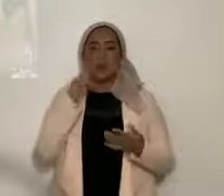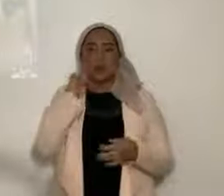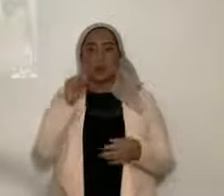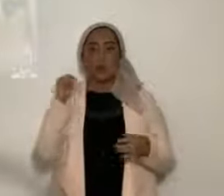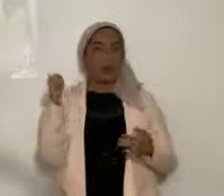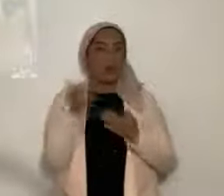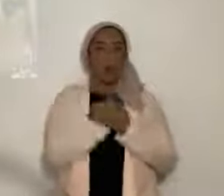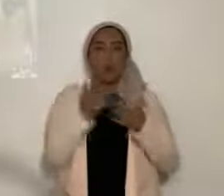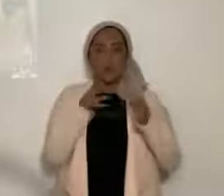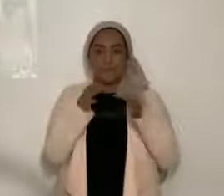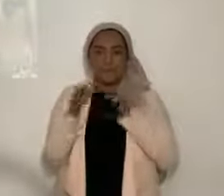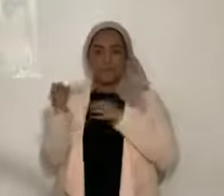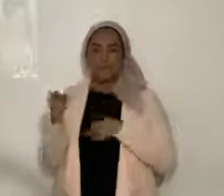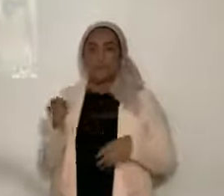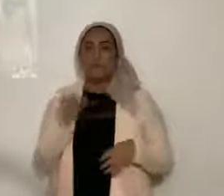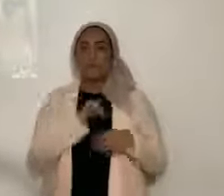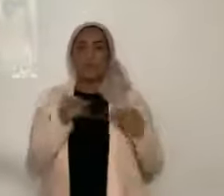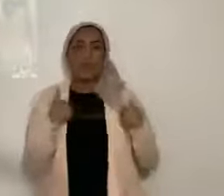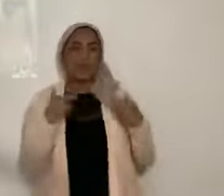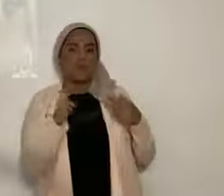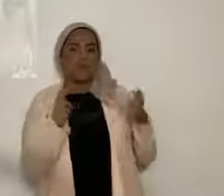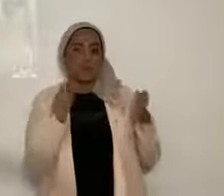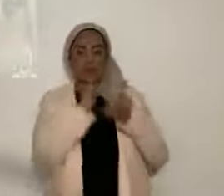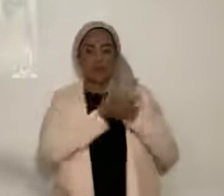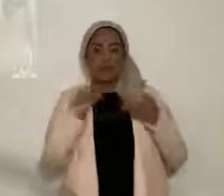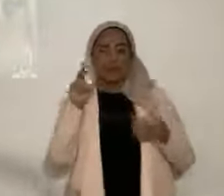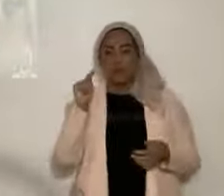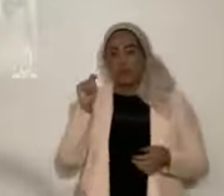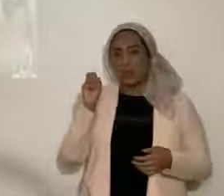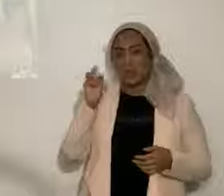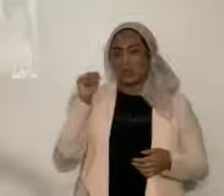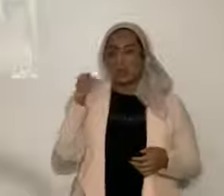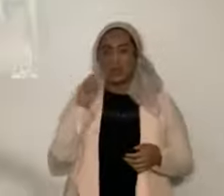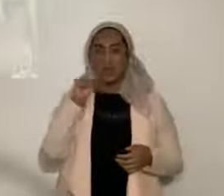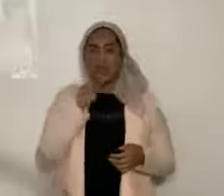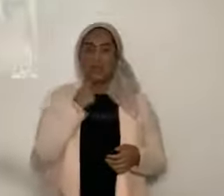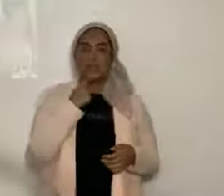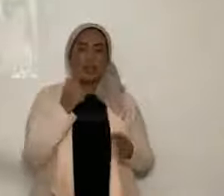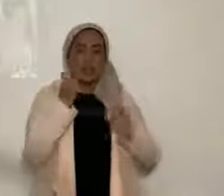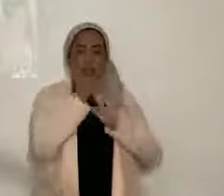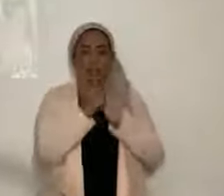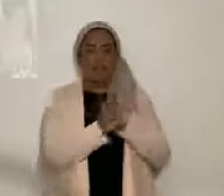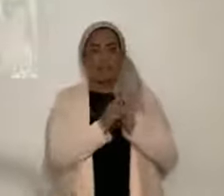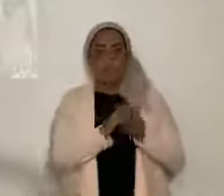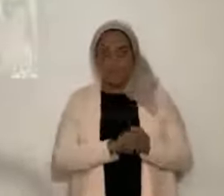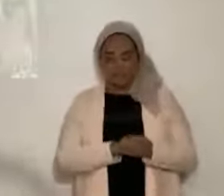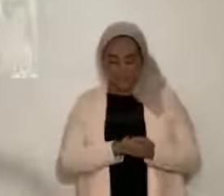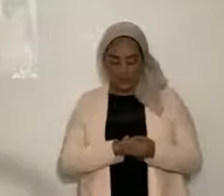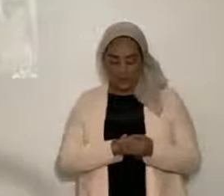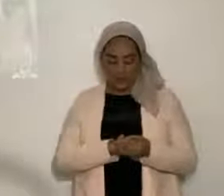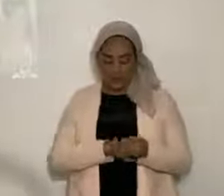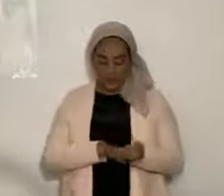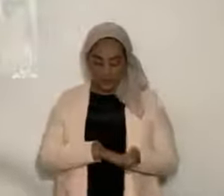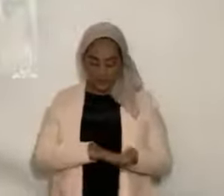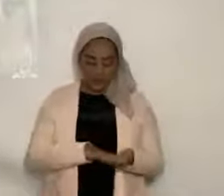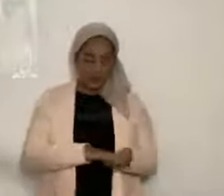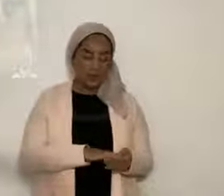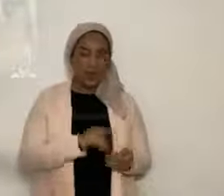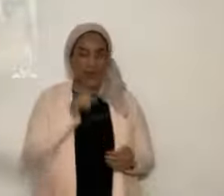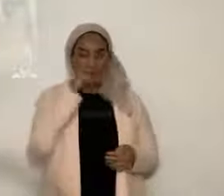todo escrito. Yo tengo subrayado Torá, donde dice ley, y ley otra vez, en el verso 2, porque